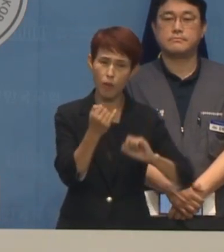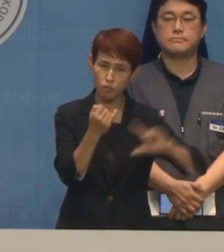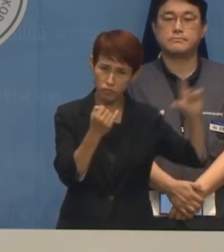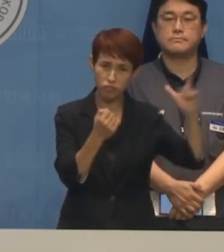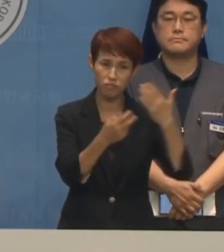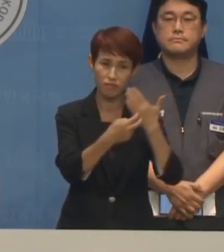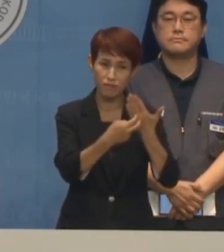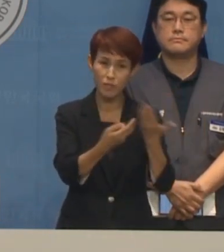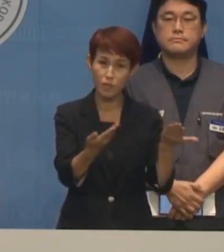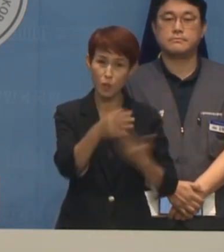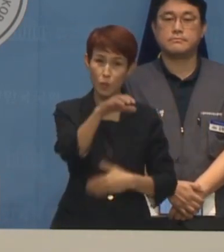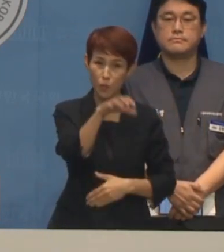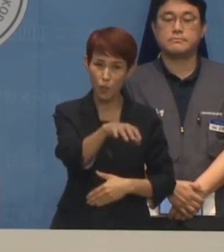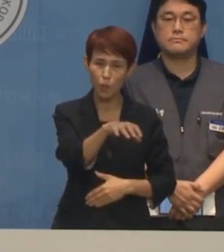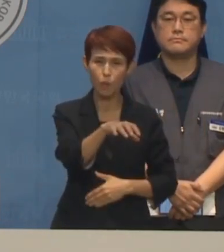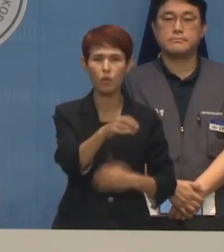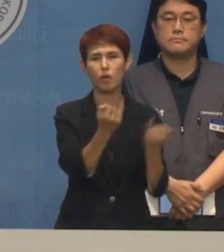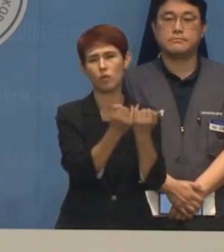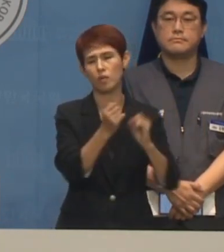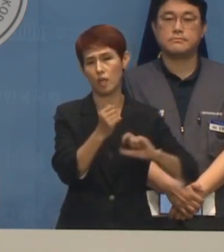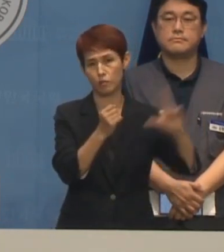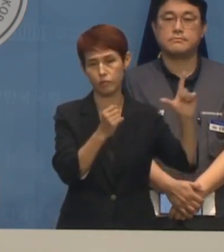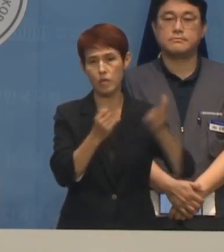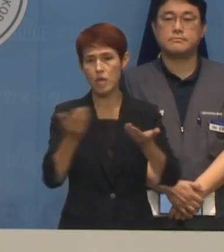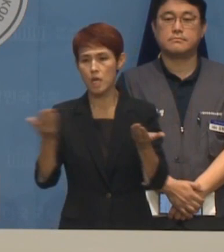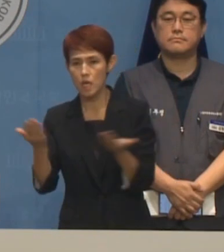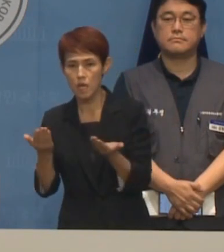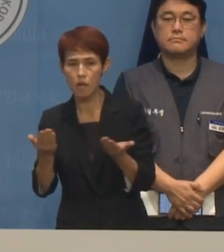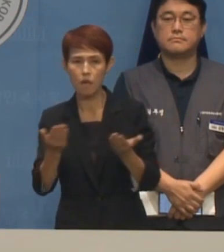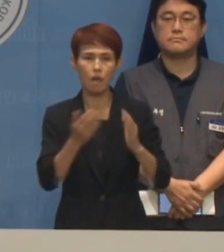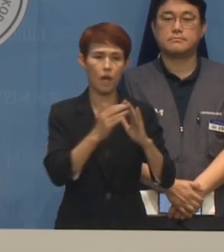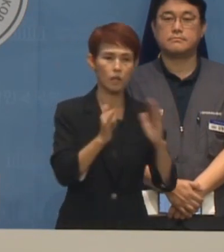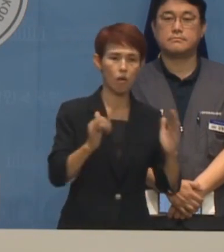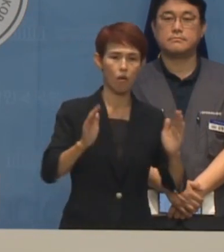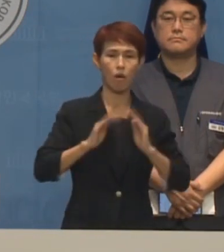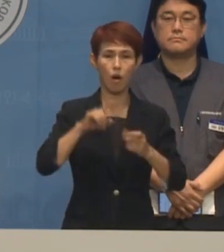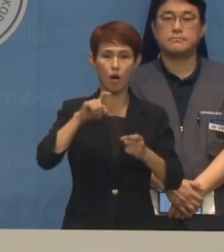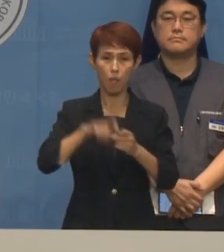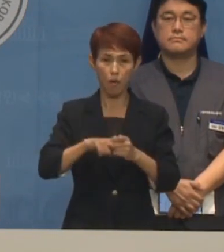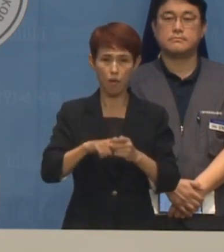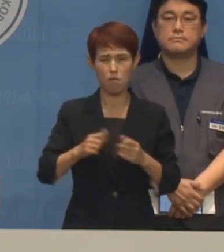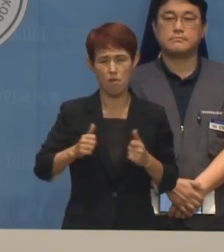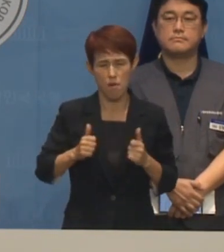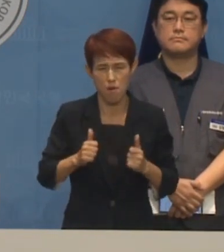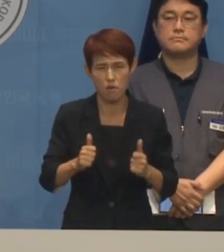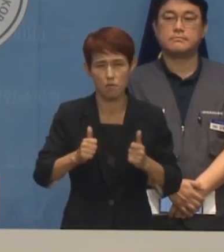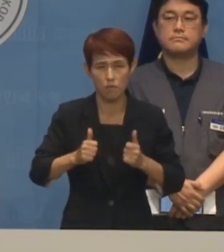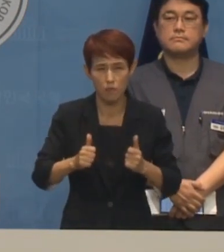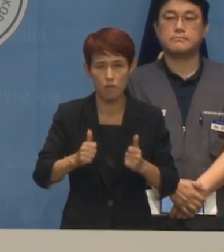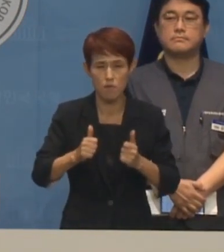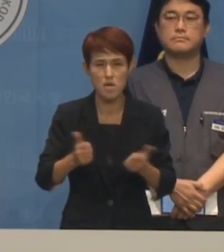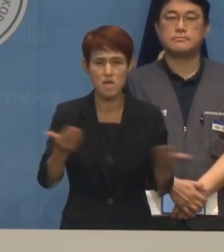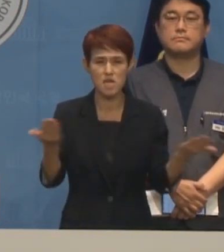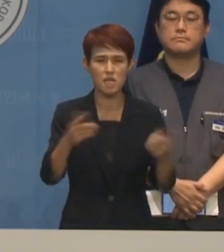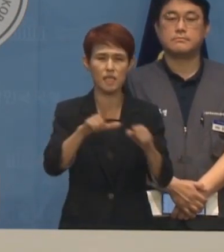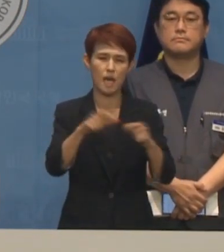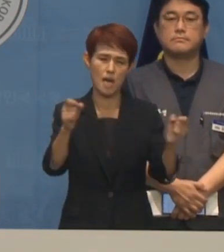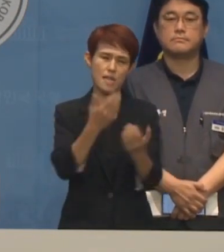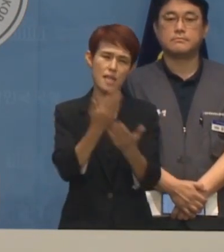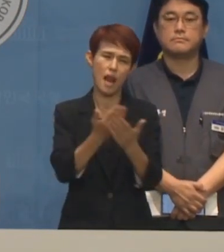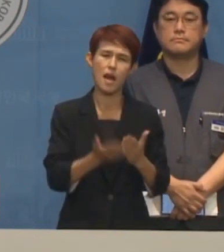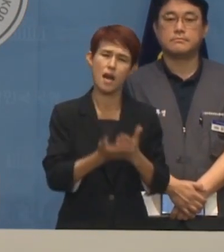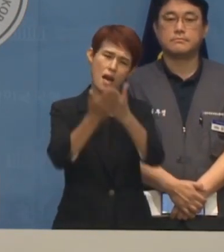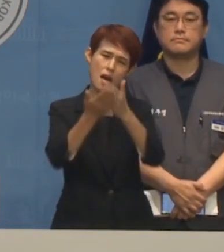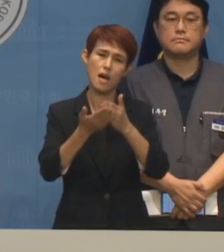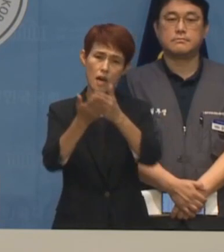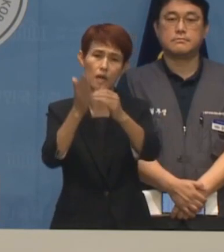노동 현장의 특성으로 일과 가정의 양립을 위해 가장 열심히 육아기 노동시간 단축을 요구해 오기도